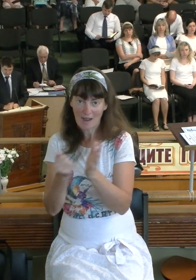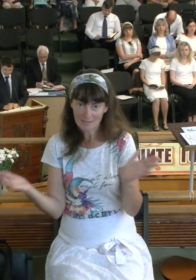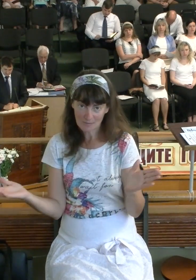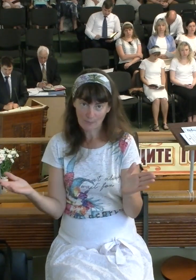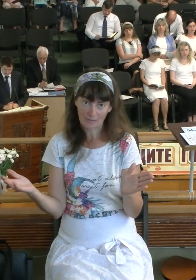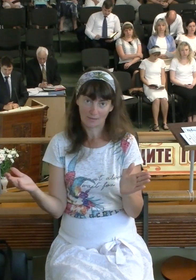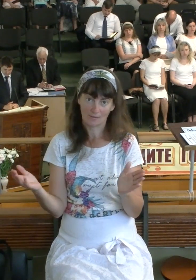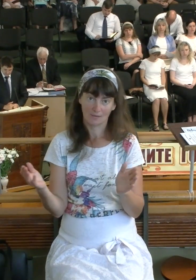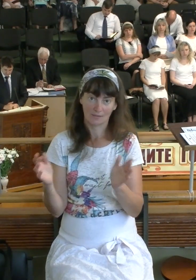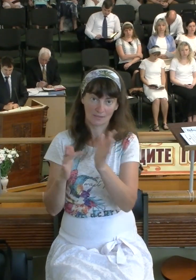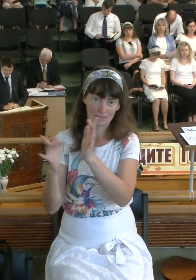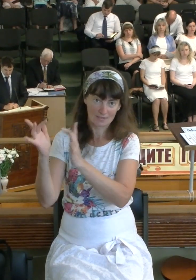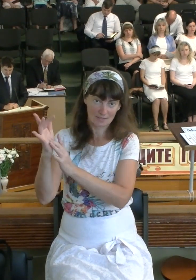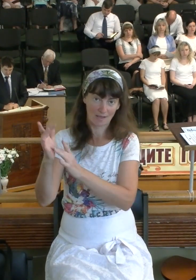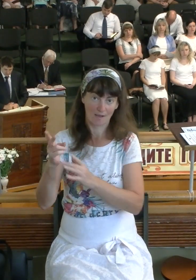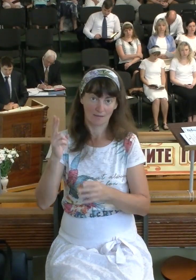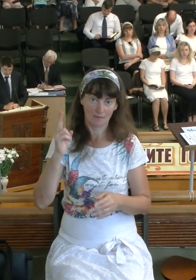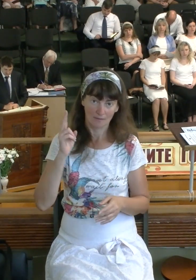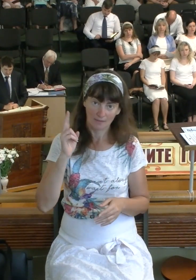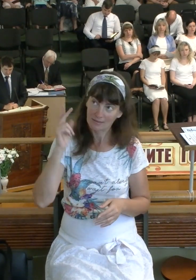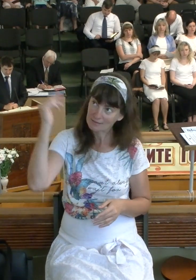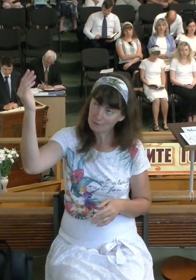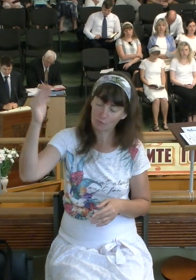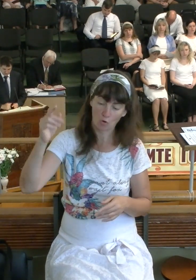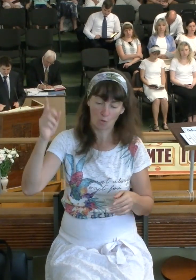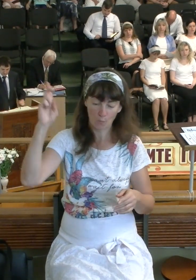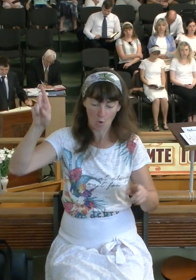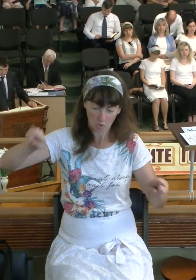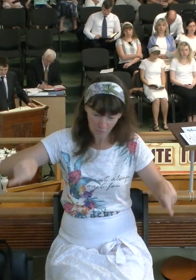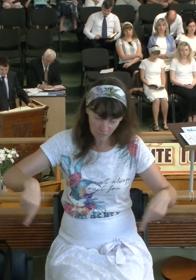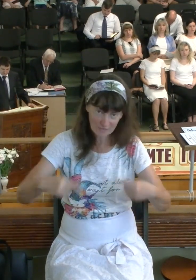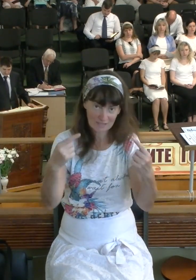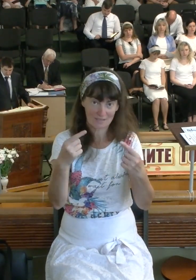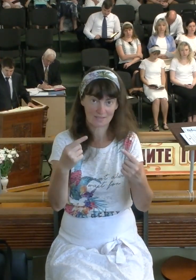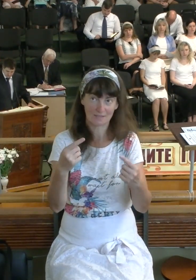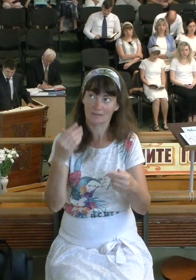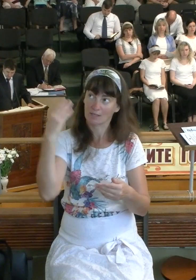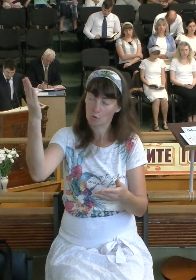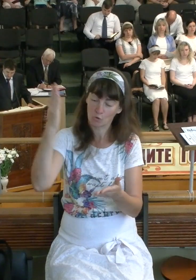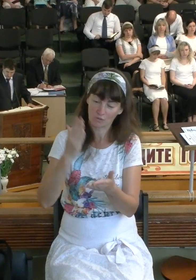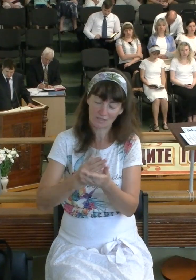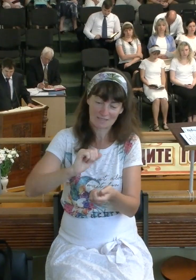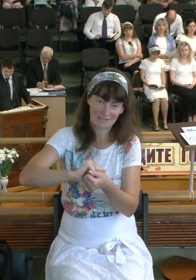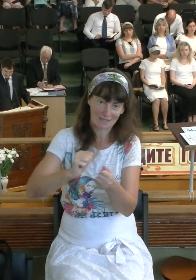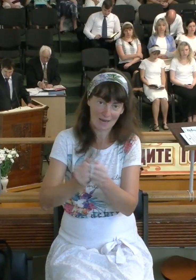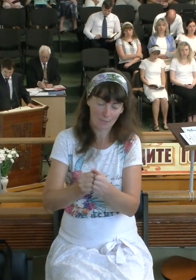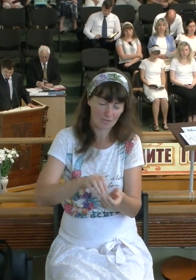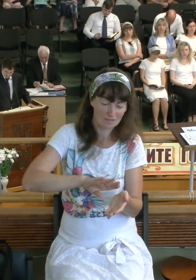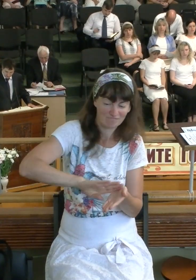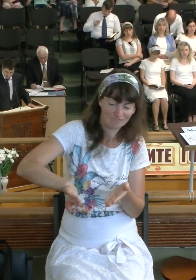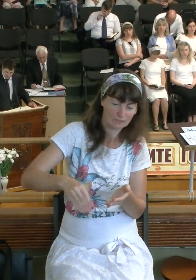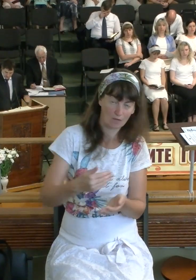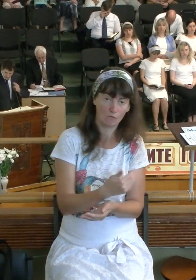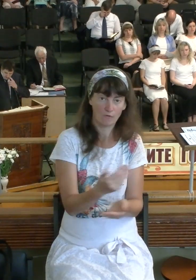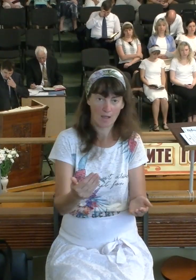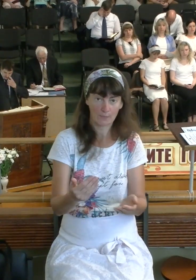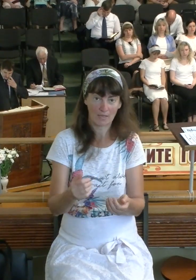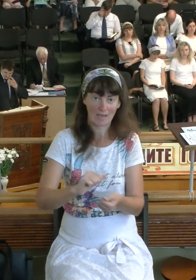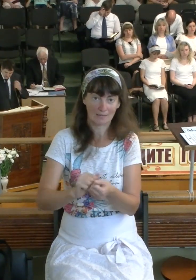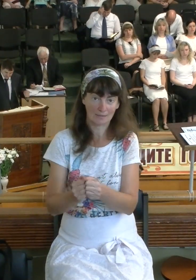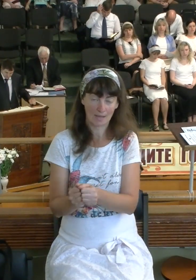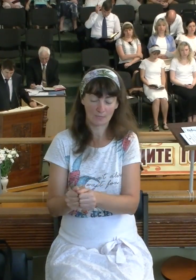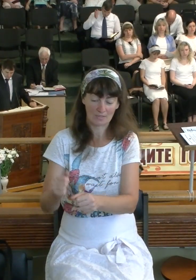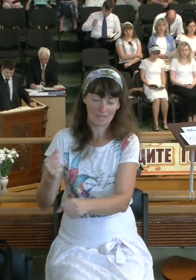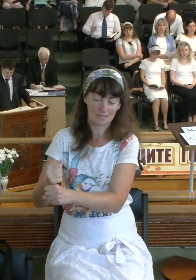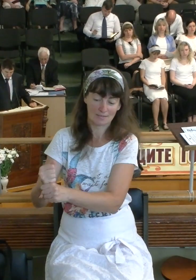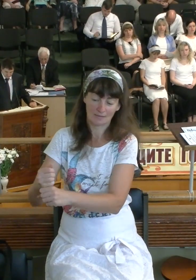им поставлен он перед вами здрав. Он есть камень, пренебреженный вами, издействующими, но сделавшийся главой угла. И